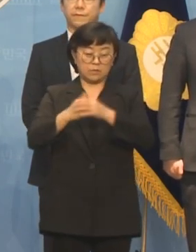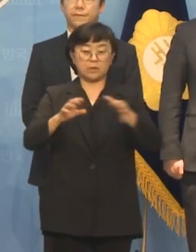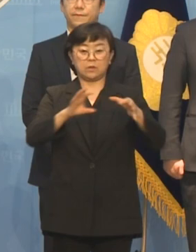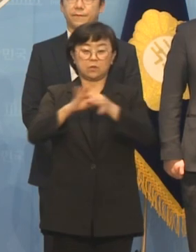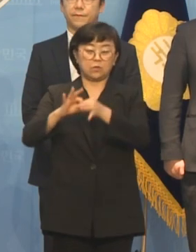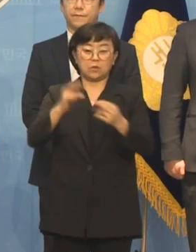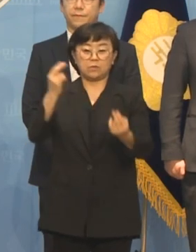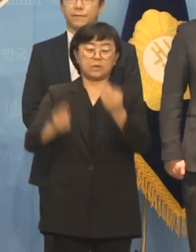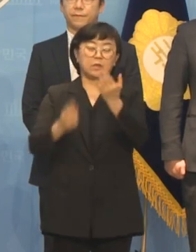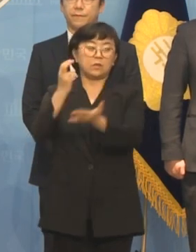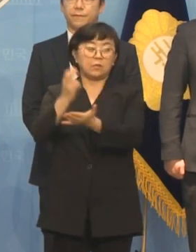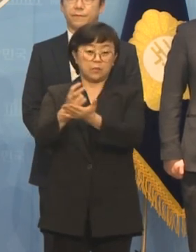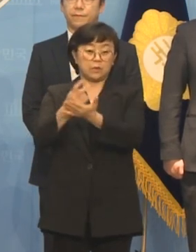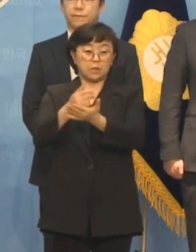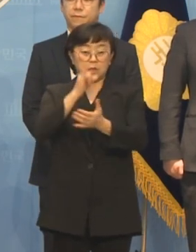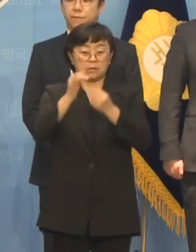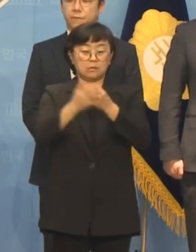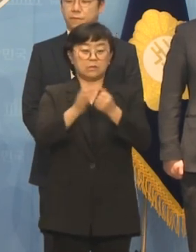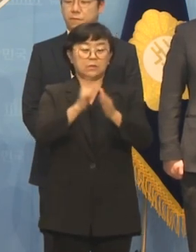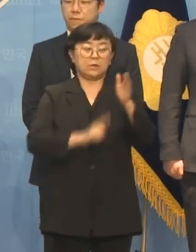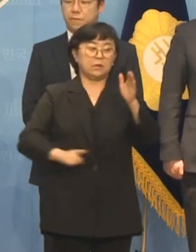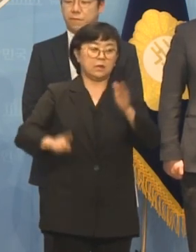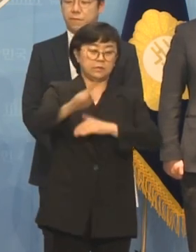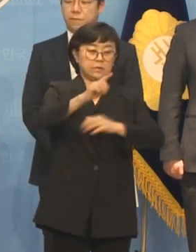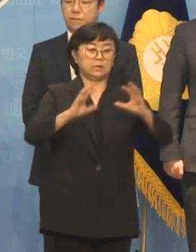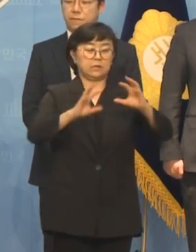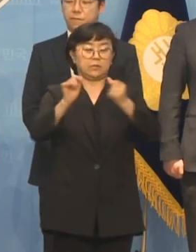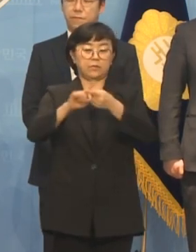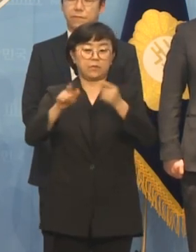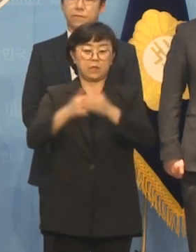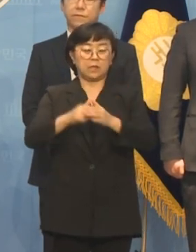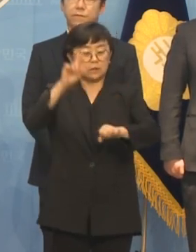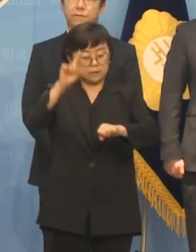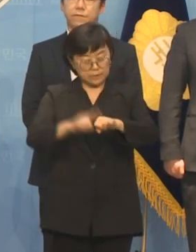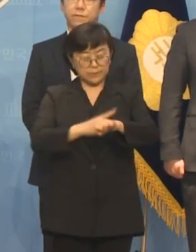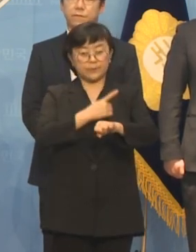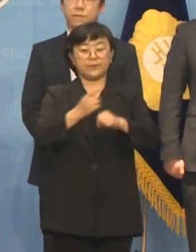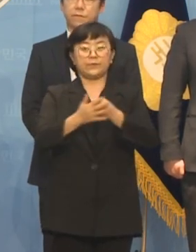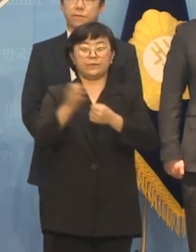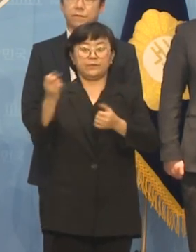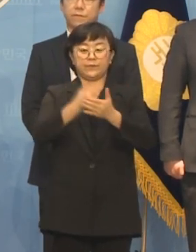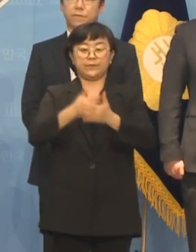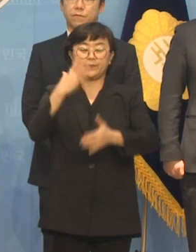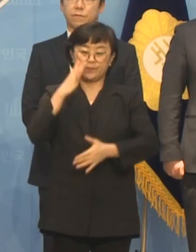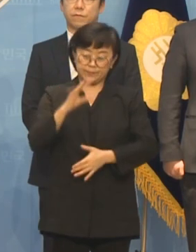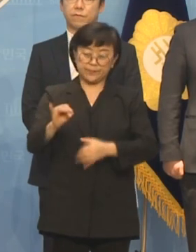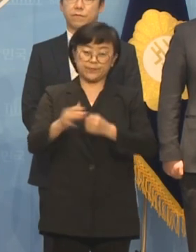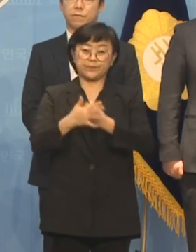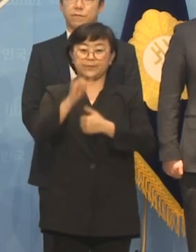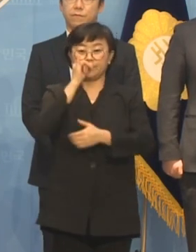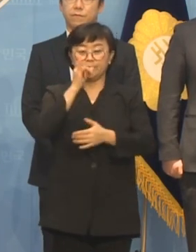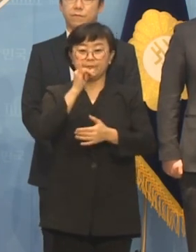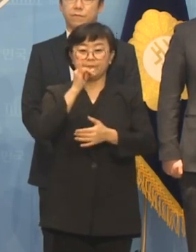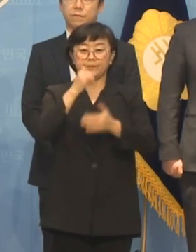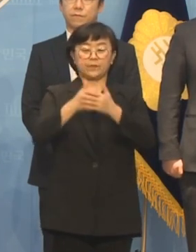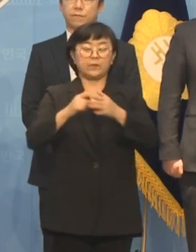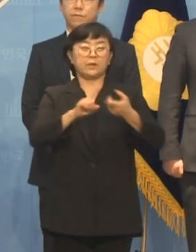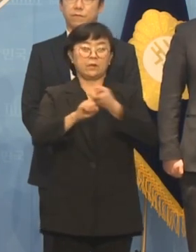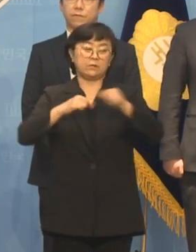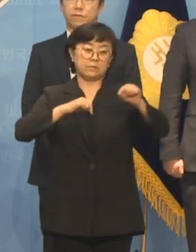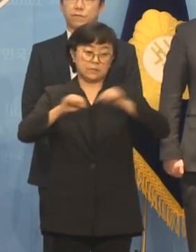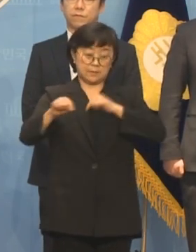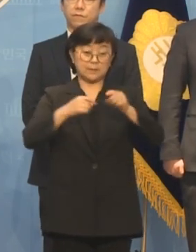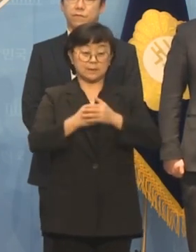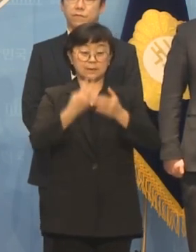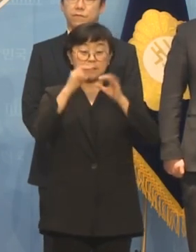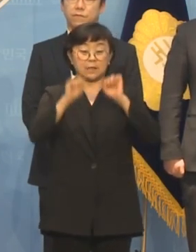비례대표제가 안착해 있는 주요 선진국들에서 이미 자연스럽게 그리고 당연스럽게 진행되고 있는 연합정치의